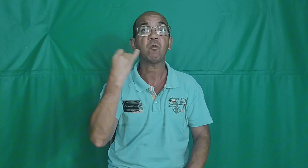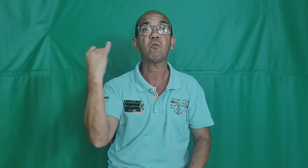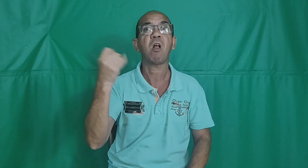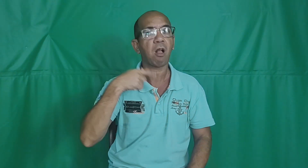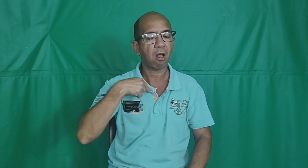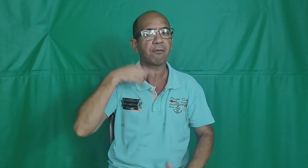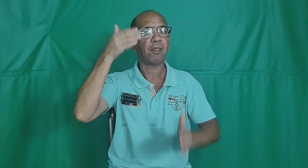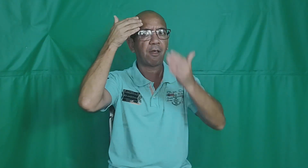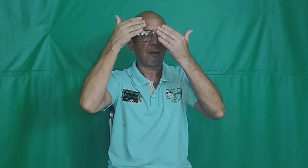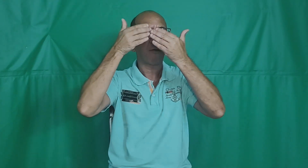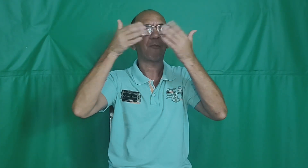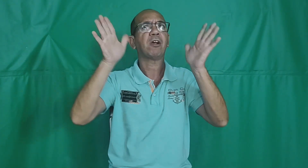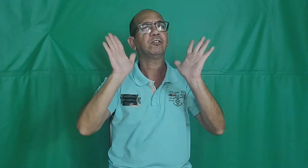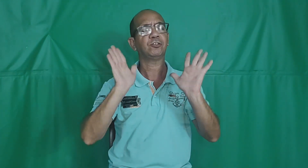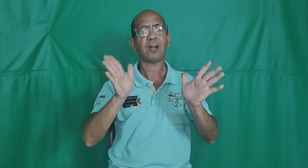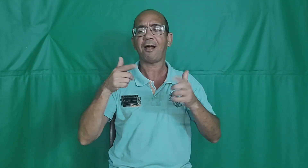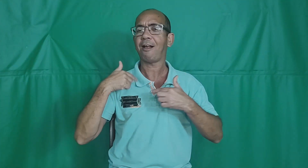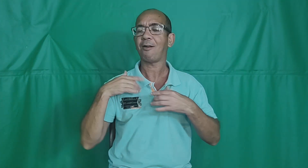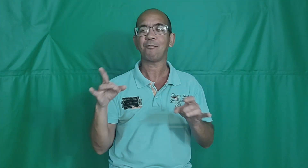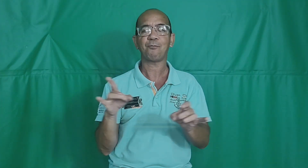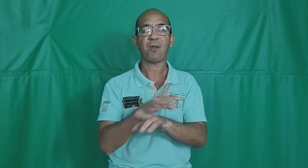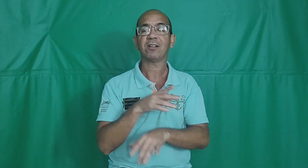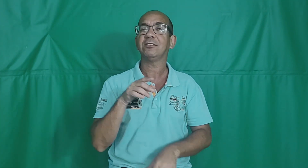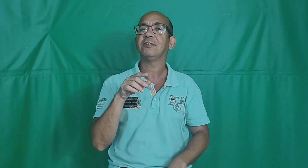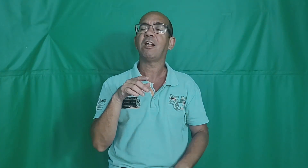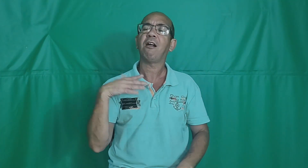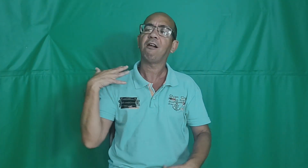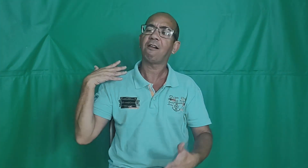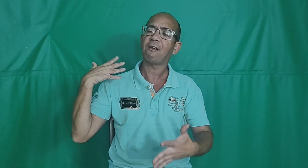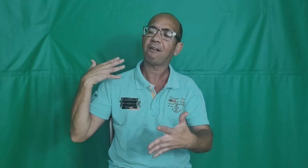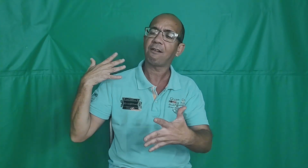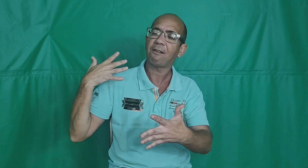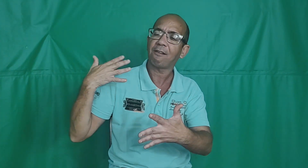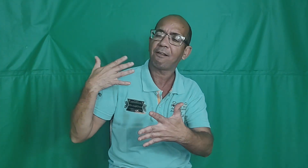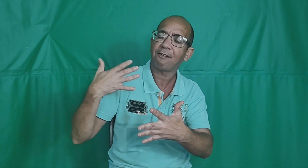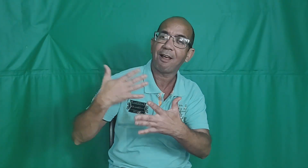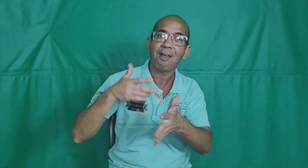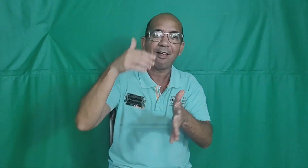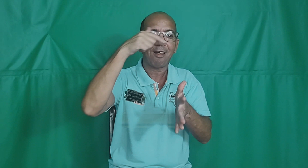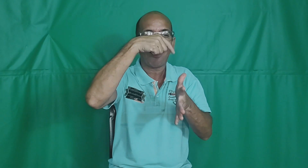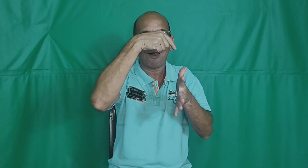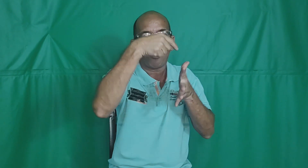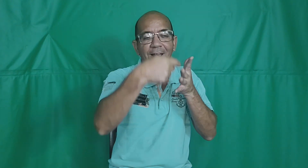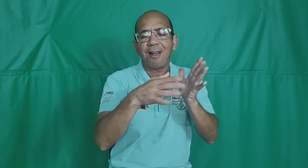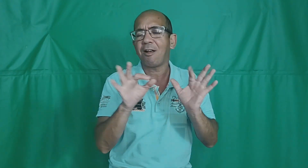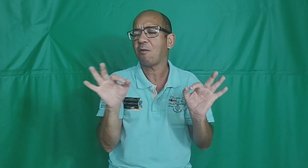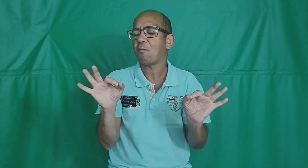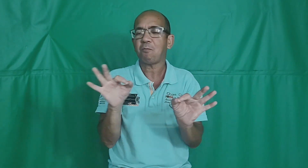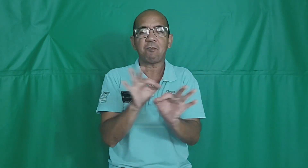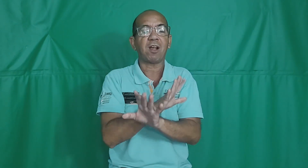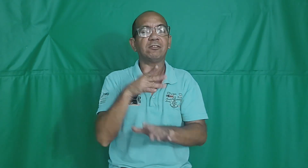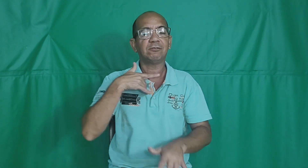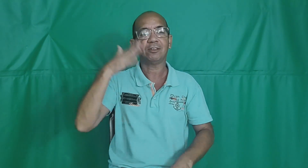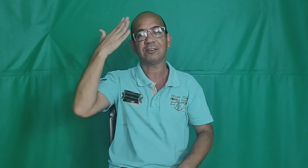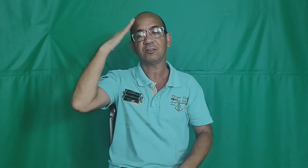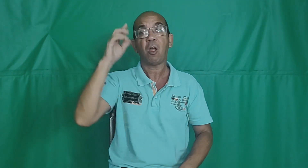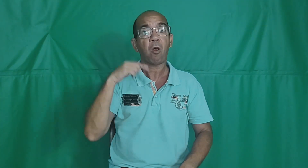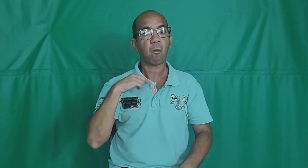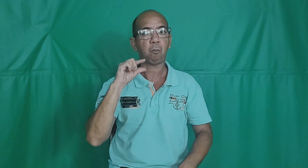e aprendendo cada vez mais. Isso é extremamente especial. Me